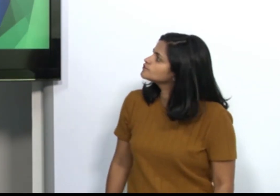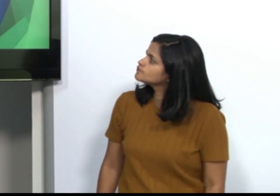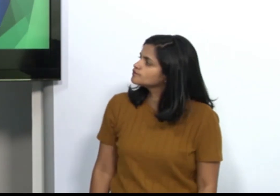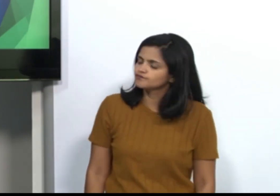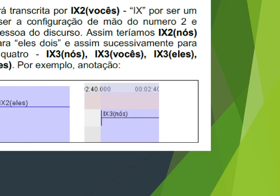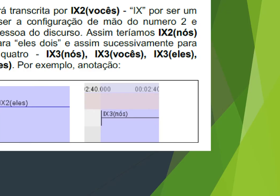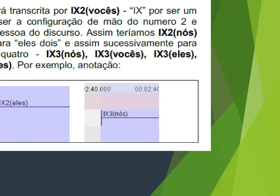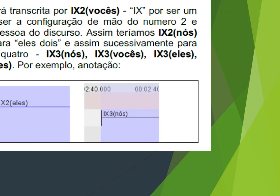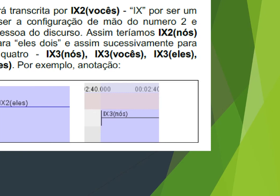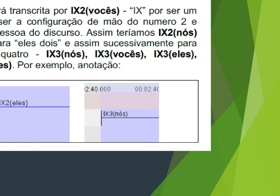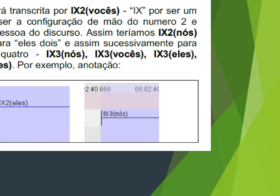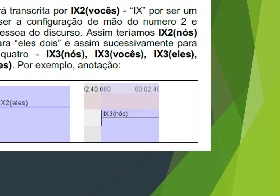entenderam?